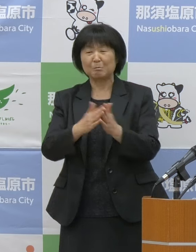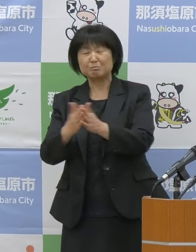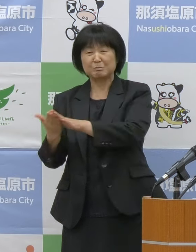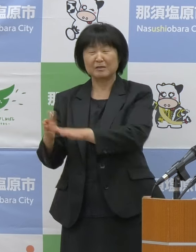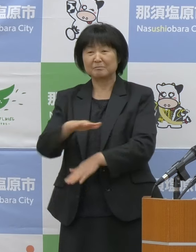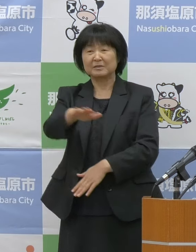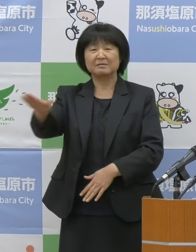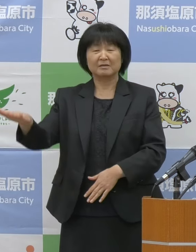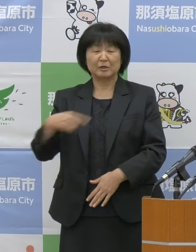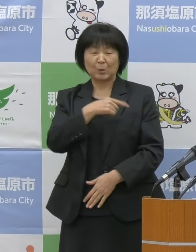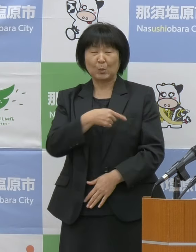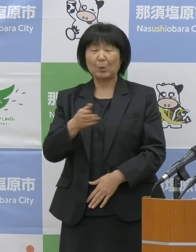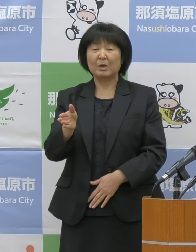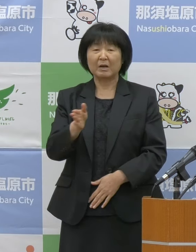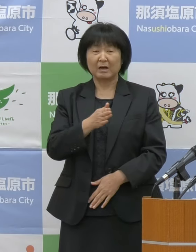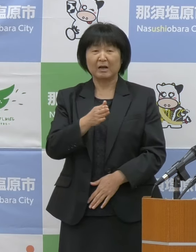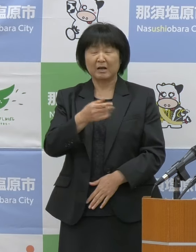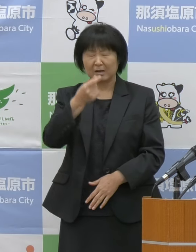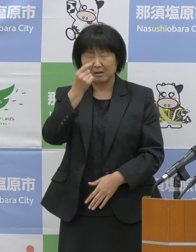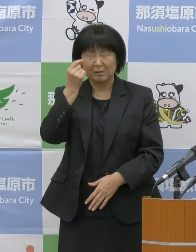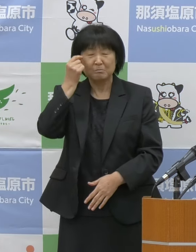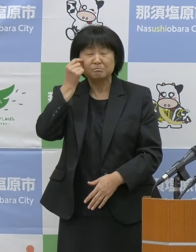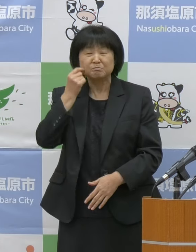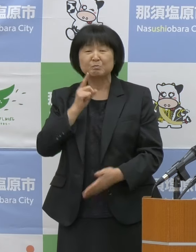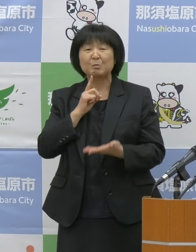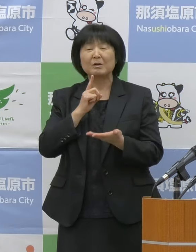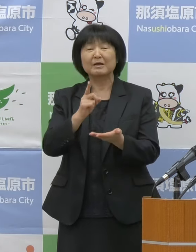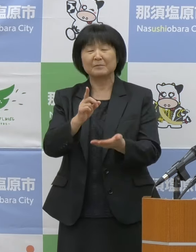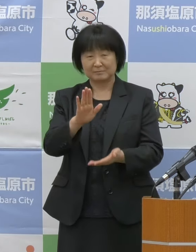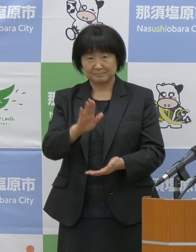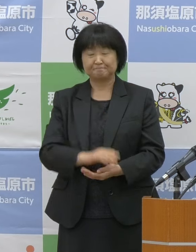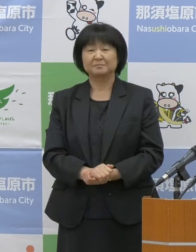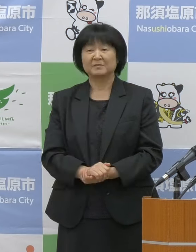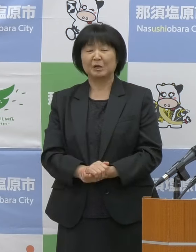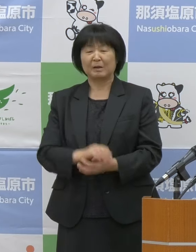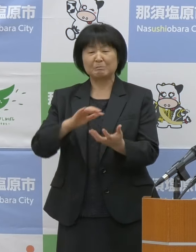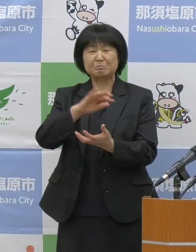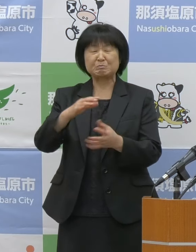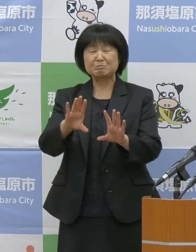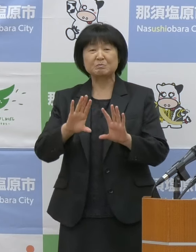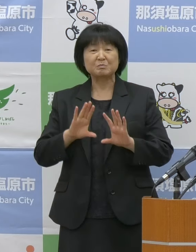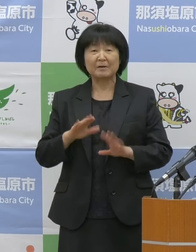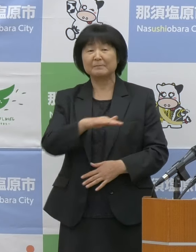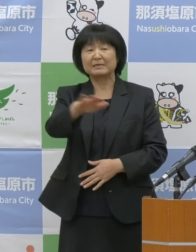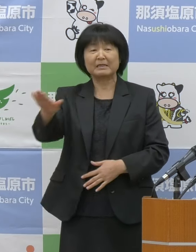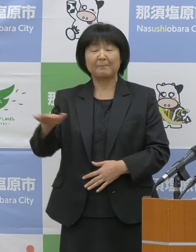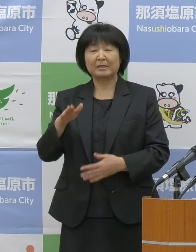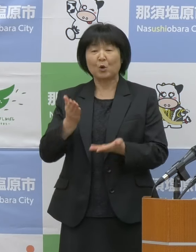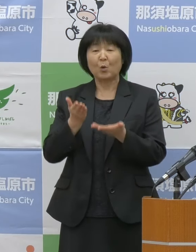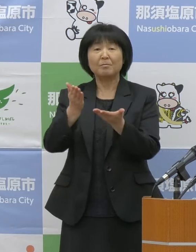々に心よりお悔やみ申し上げますとともに、被害に遭われた方にお見舞い申し上げます